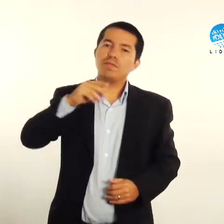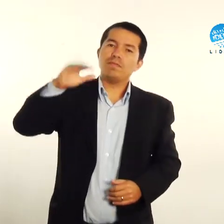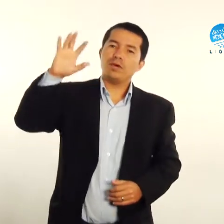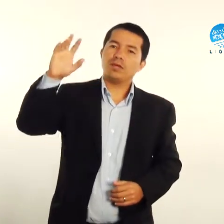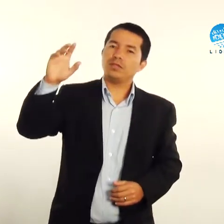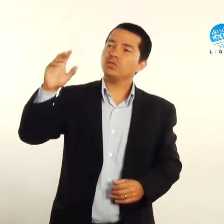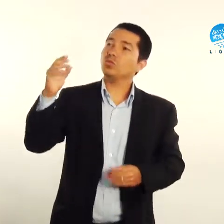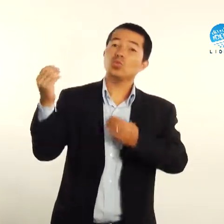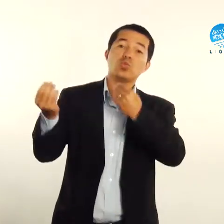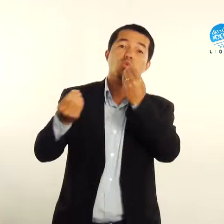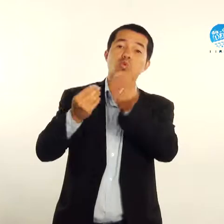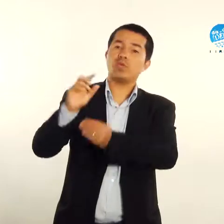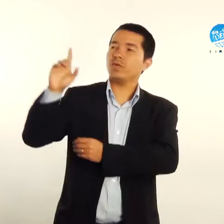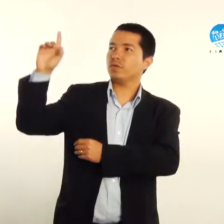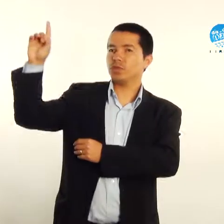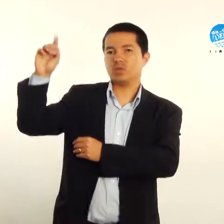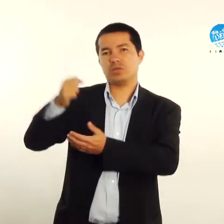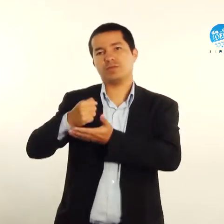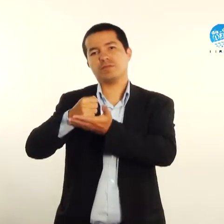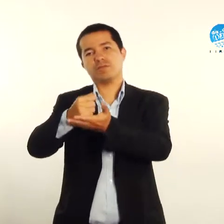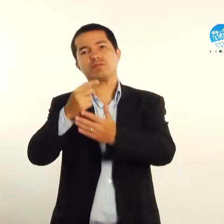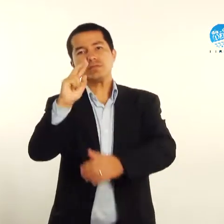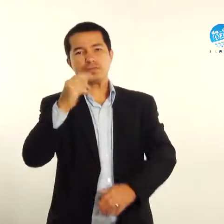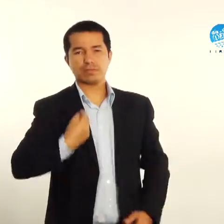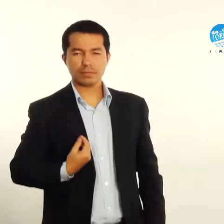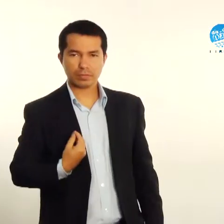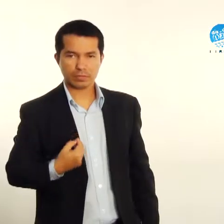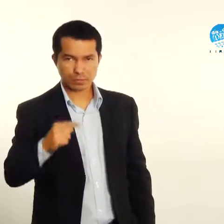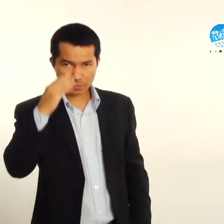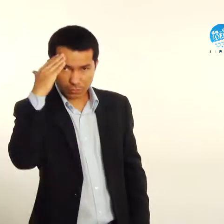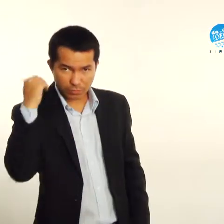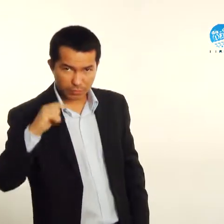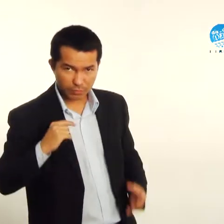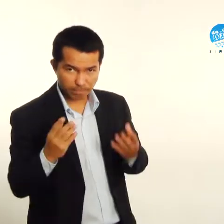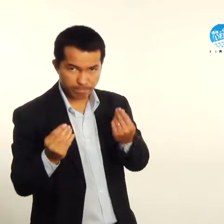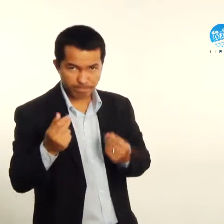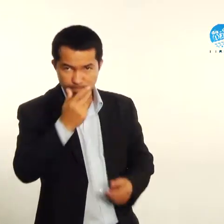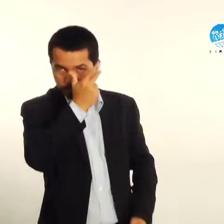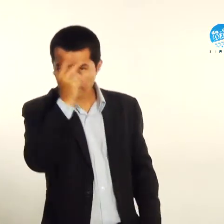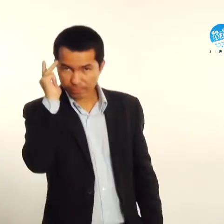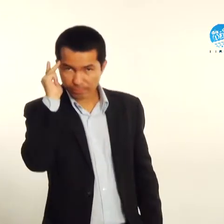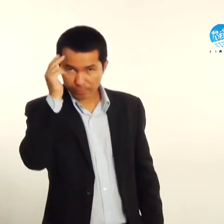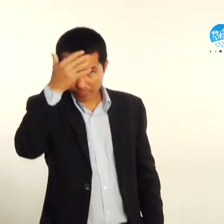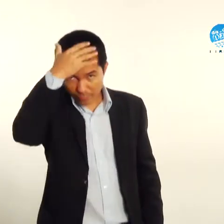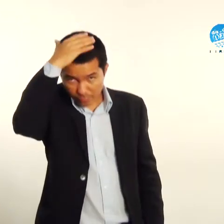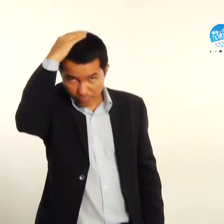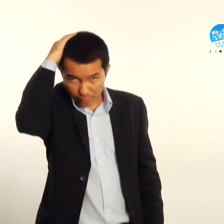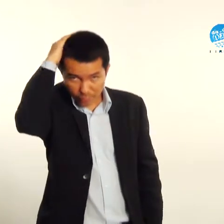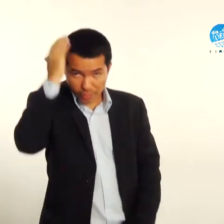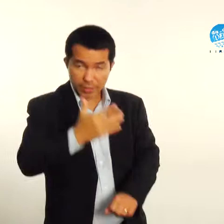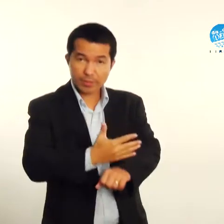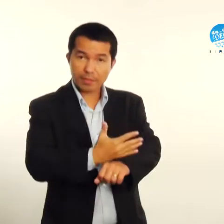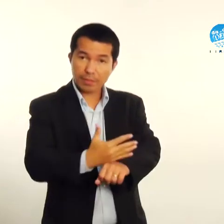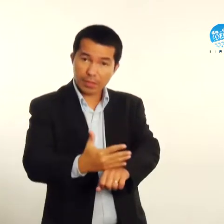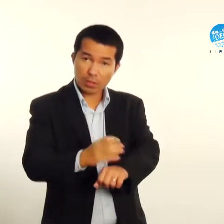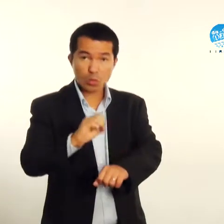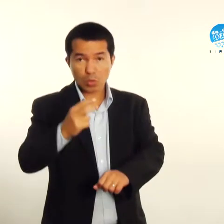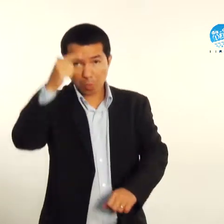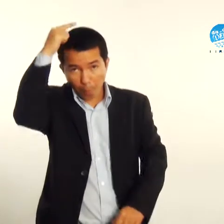crescer segundo os teus olhos. Tem muita gente de cabelo branco, ou gente que já perdeu o